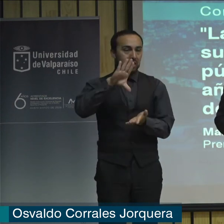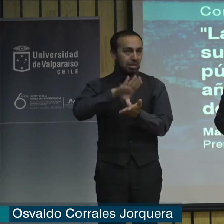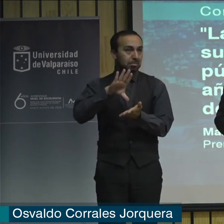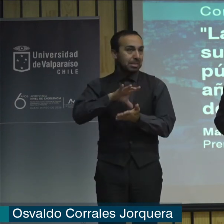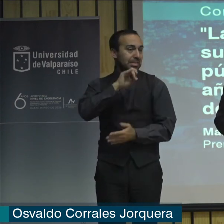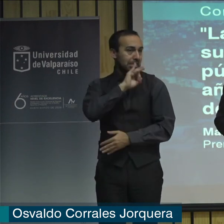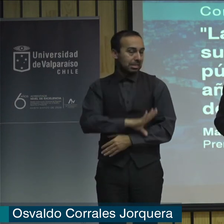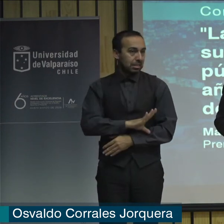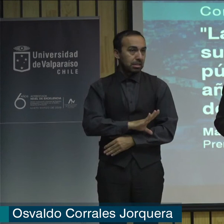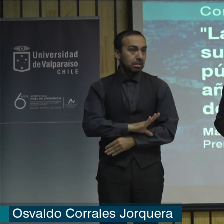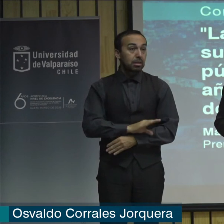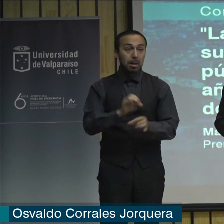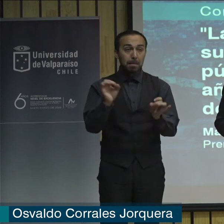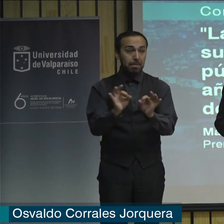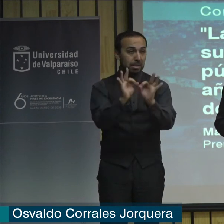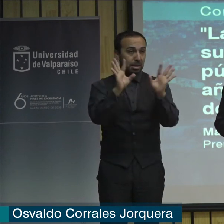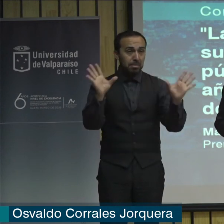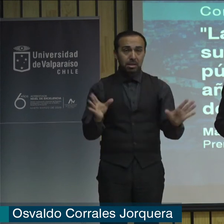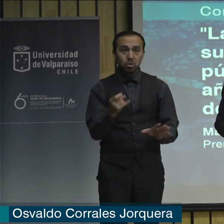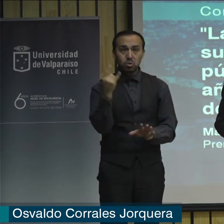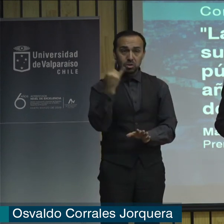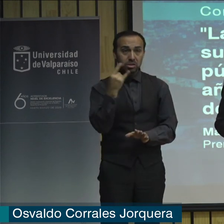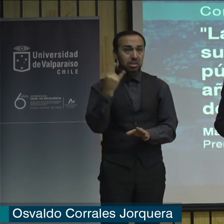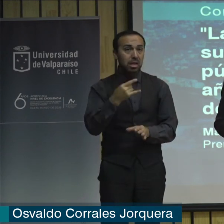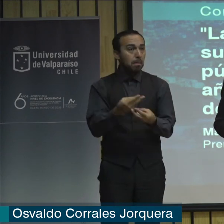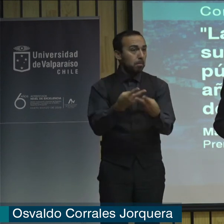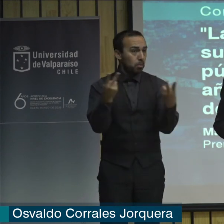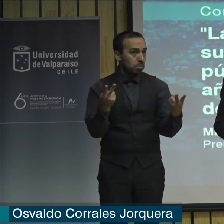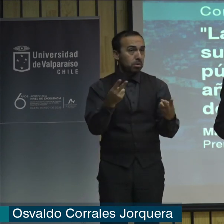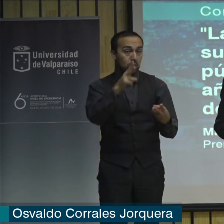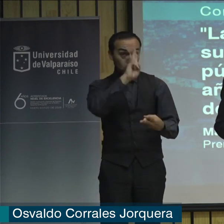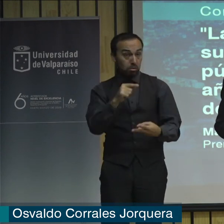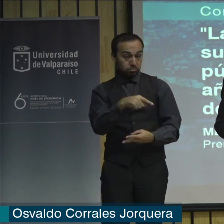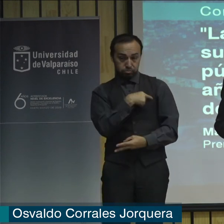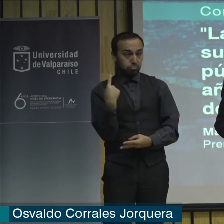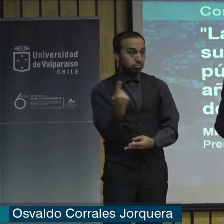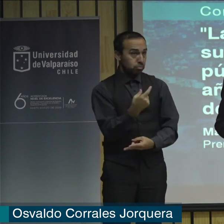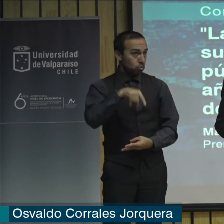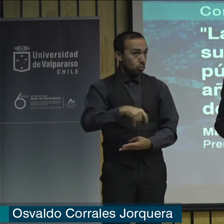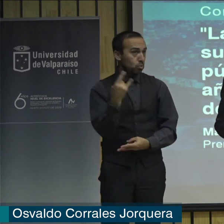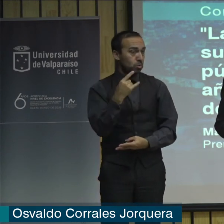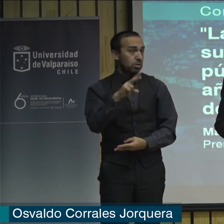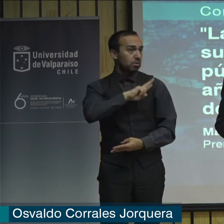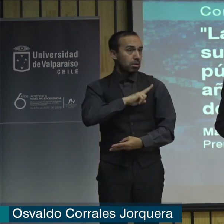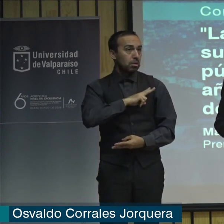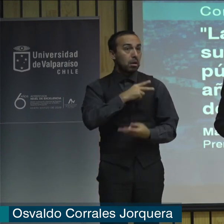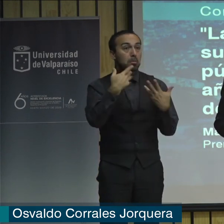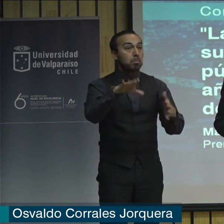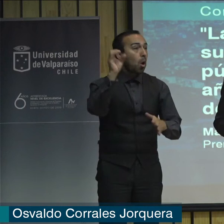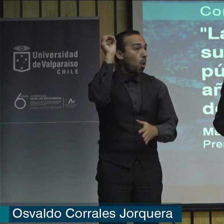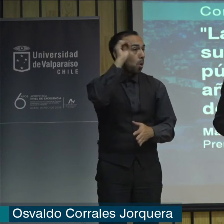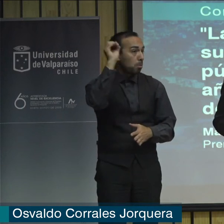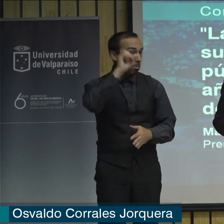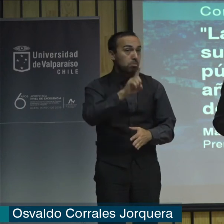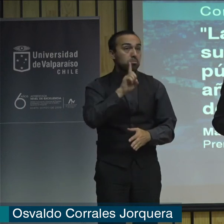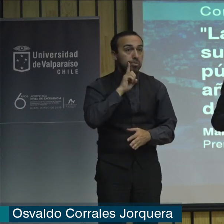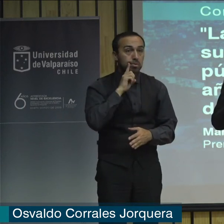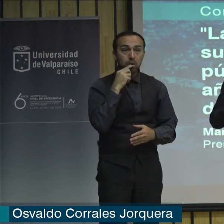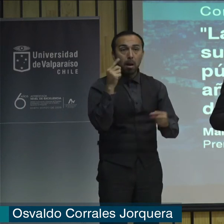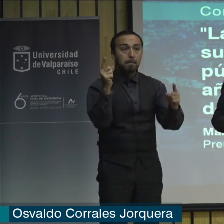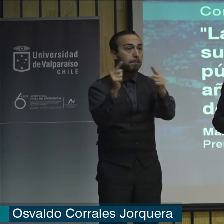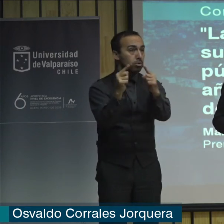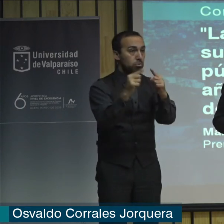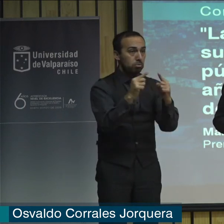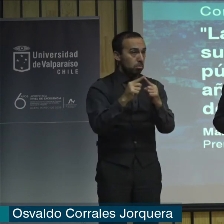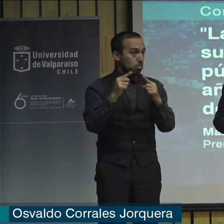especialmente las universidades públicas como la nuestras independientes del juicio particular que cada uno y cada una obtenga de esa